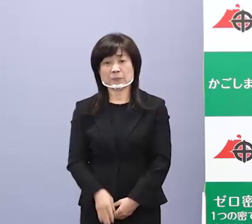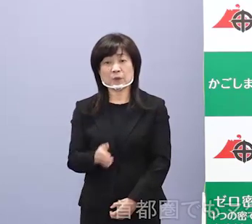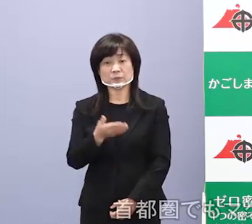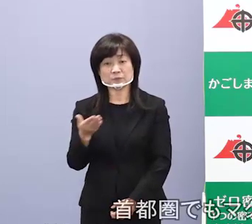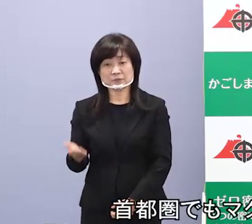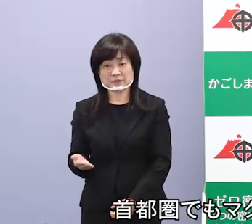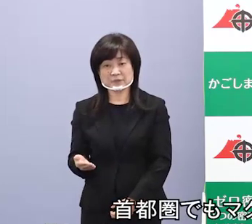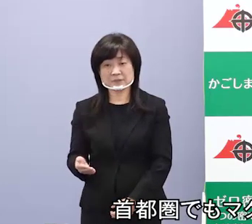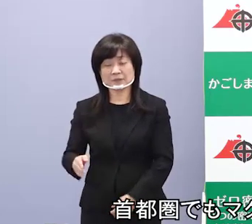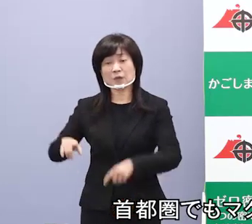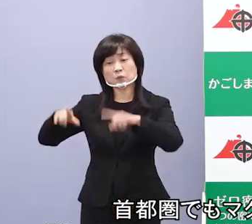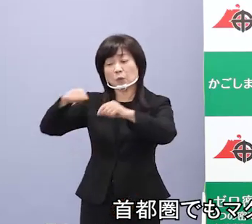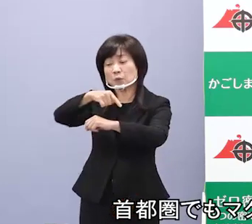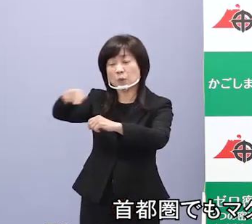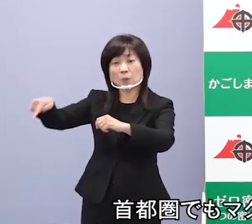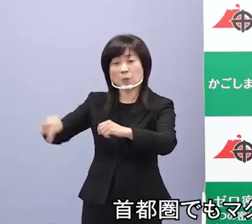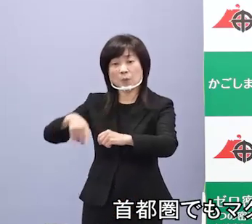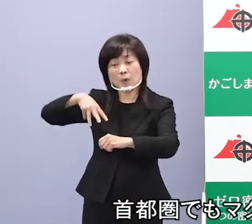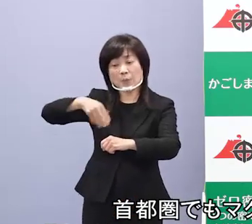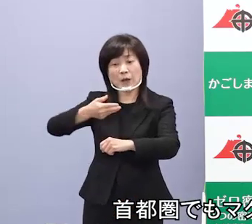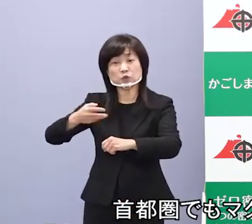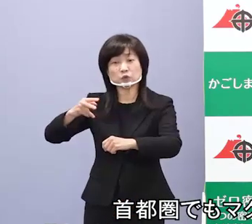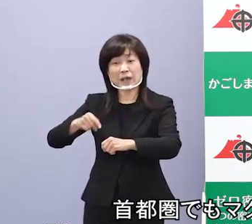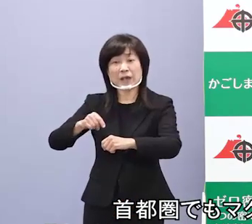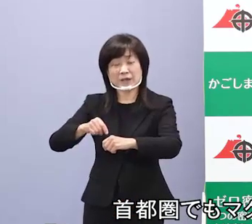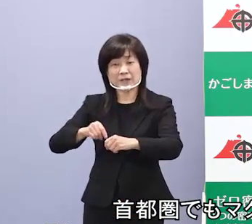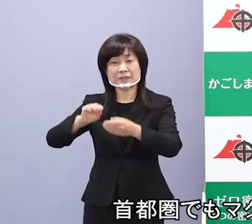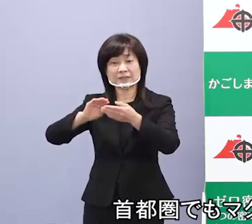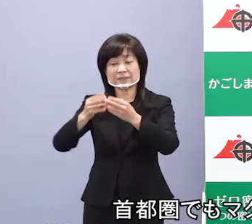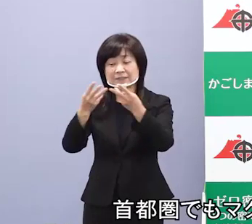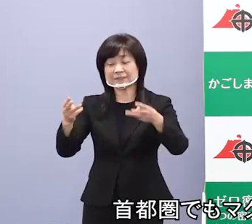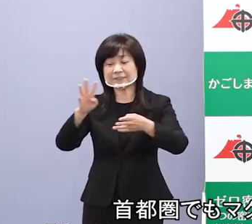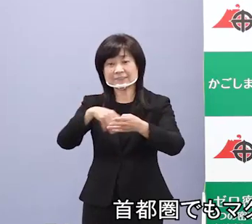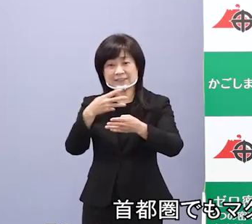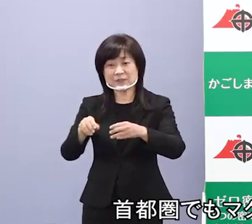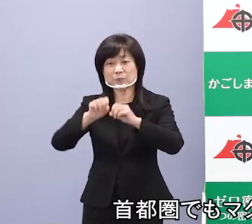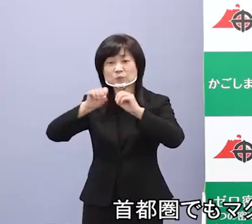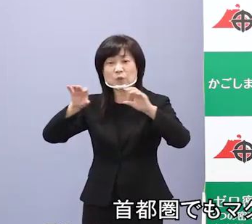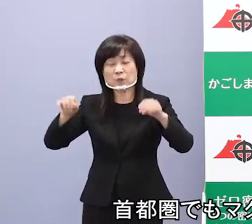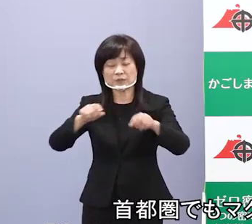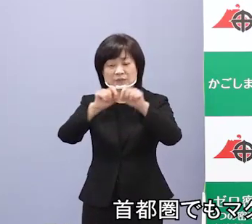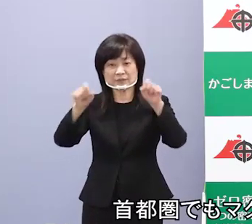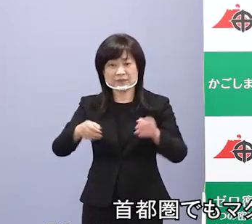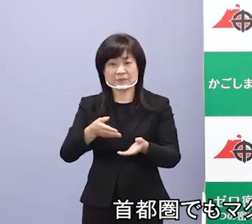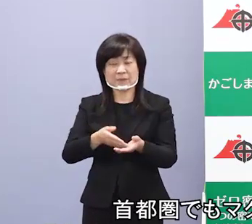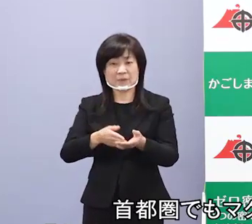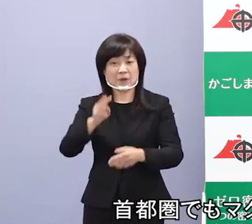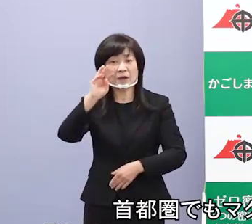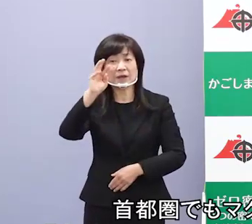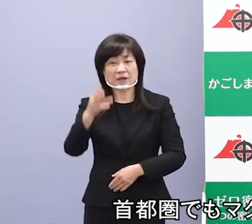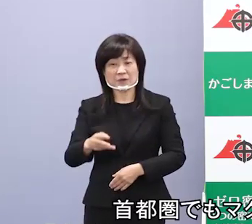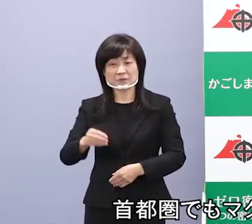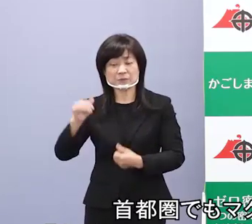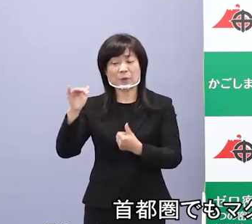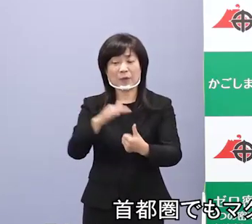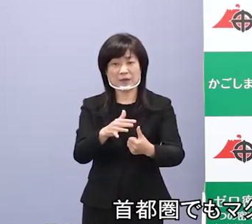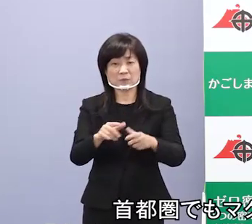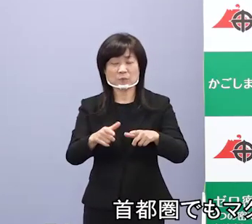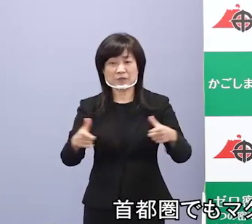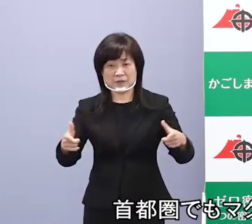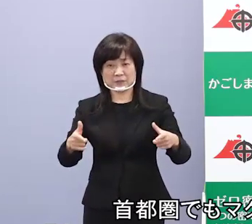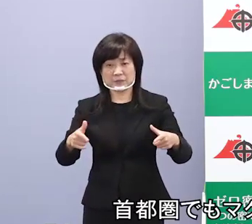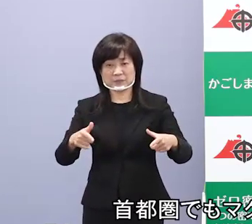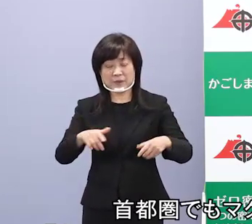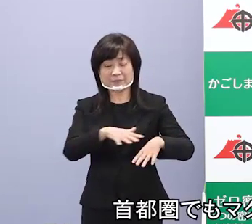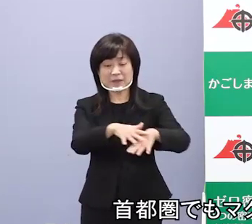次に首都圏でのマグマシティプロモーションについてご説明いたします。まず鹿児島ファンの拡大ネットワーク